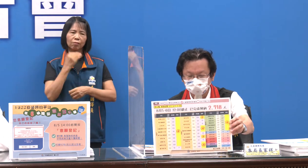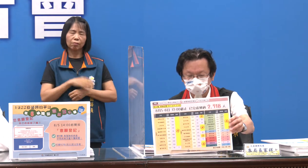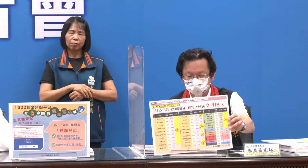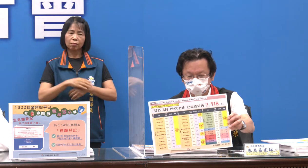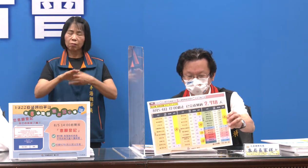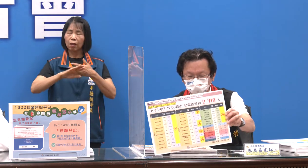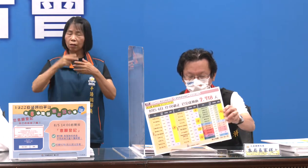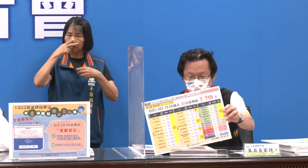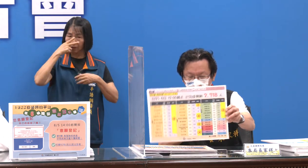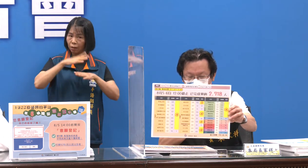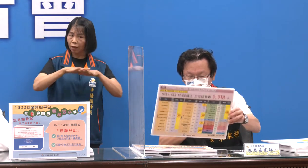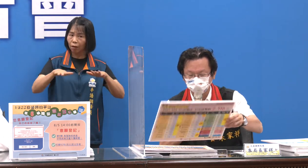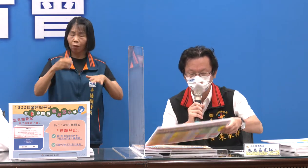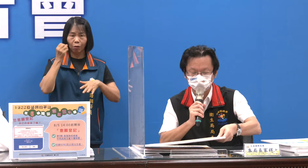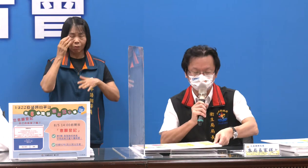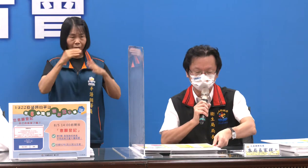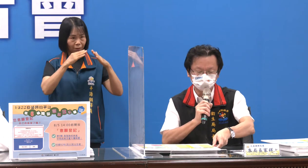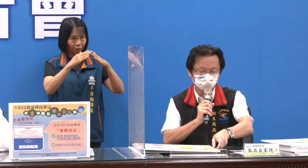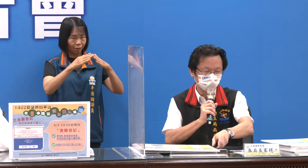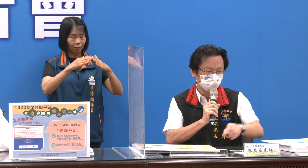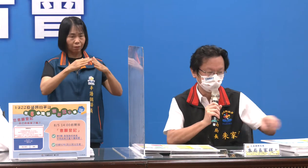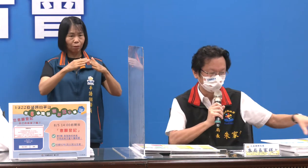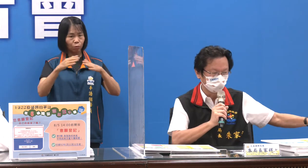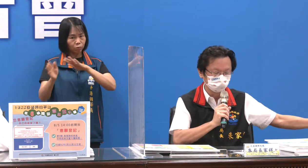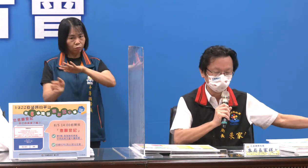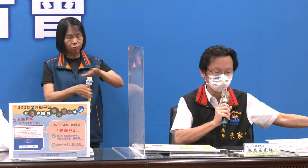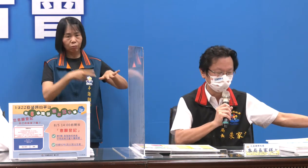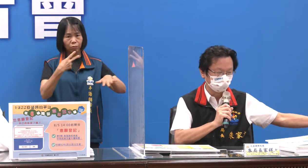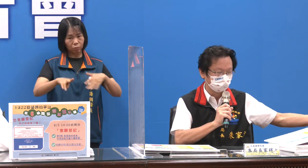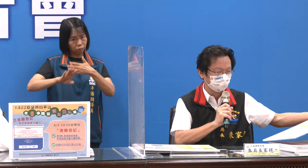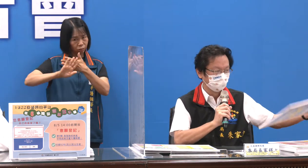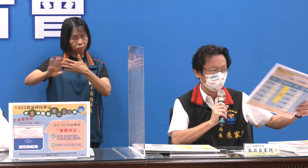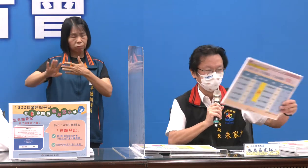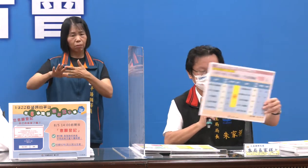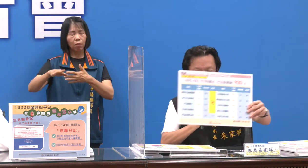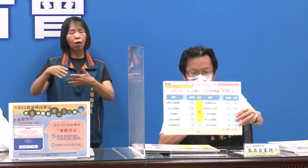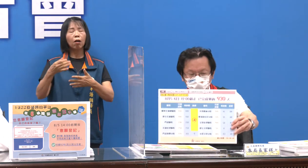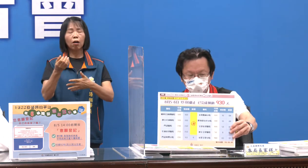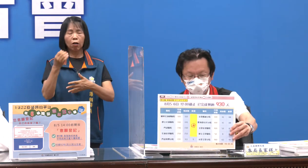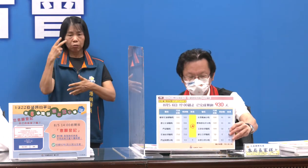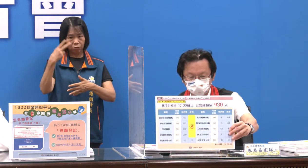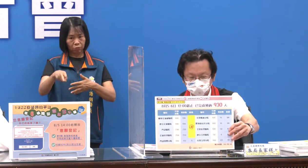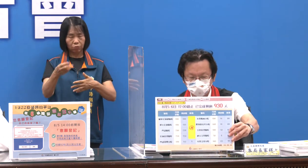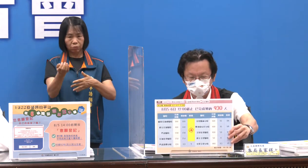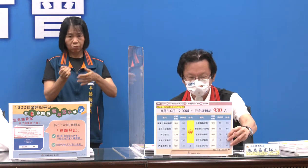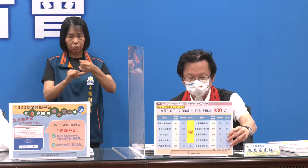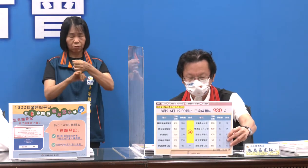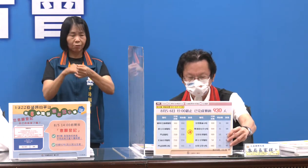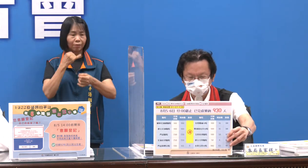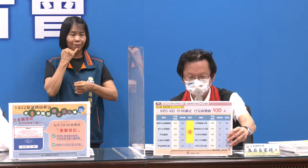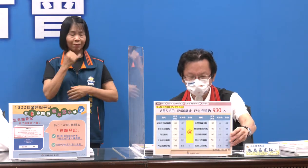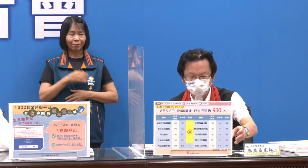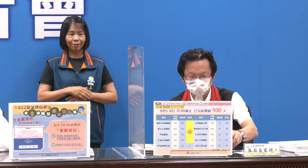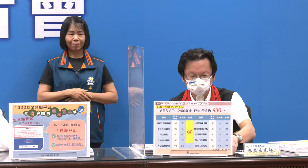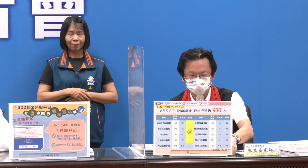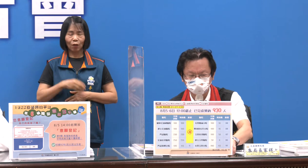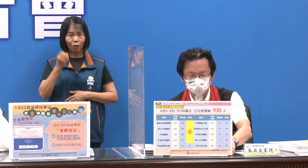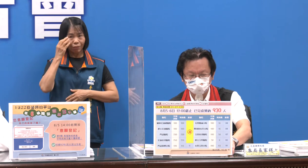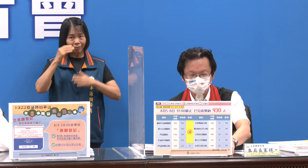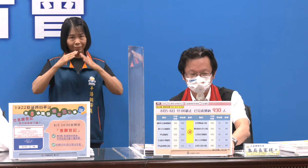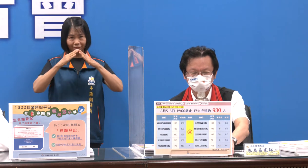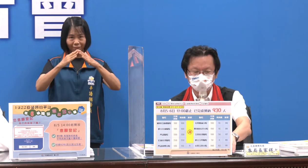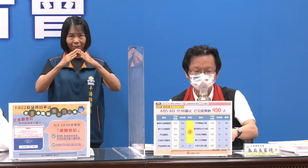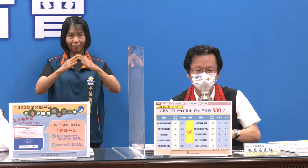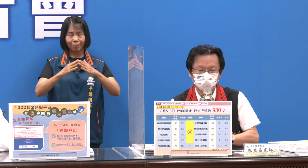他地方的诊所目前还有很多的这个空间那在医院端也是那在花莲市